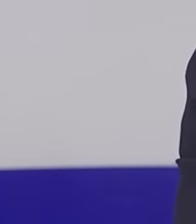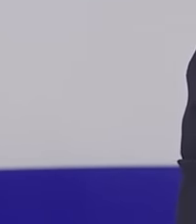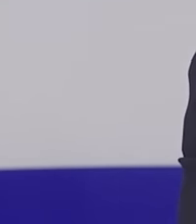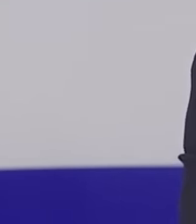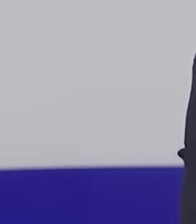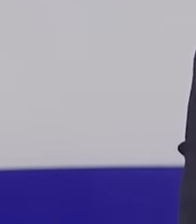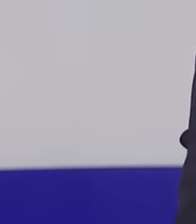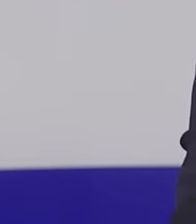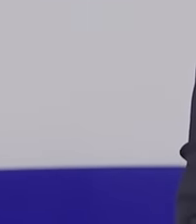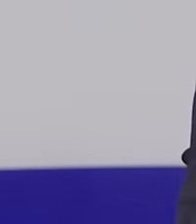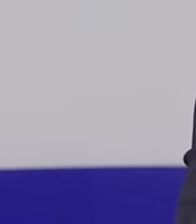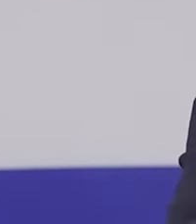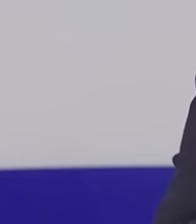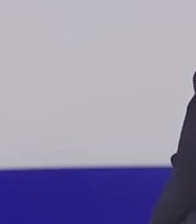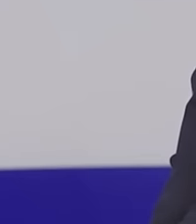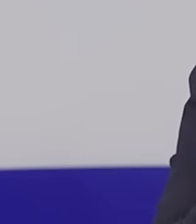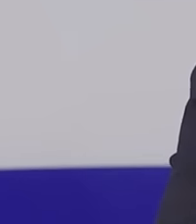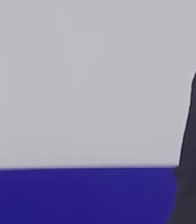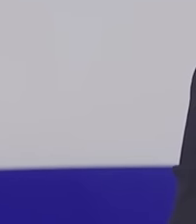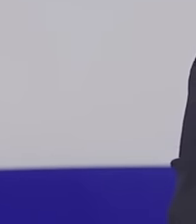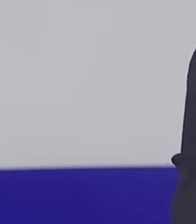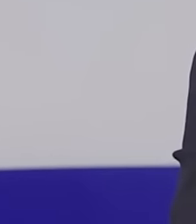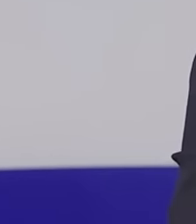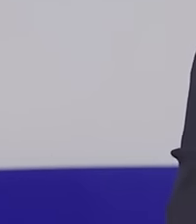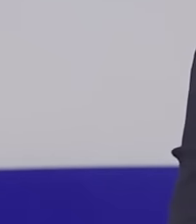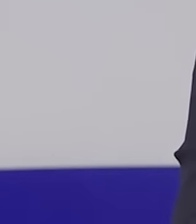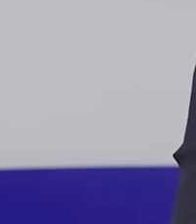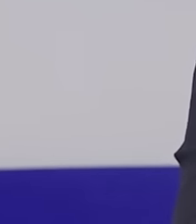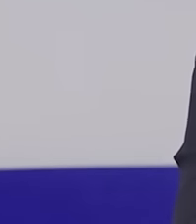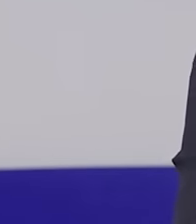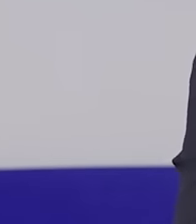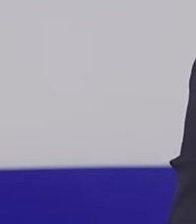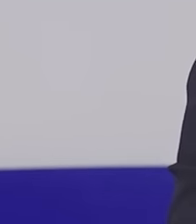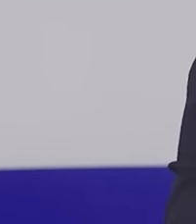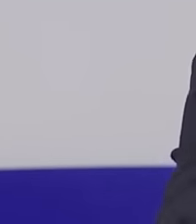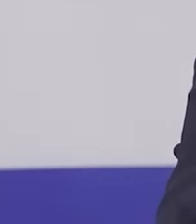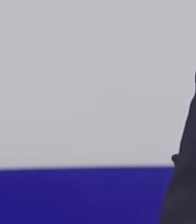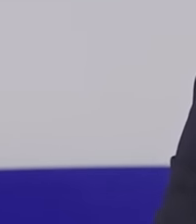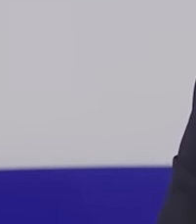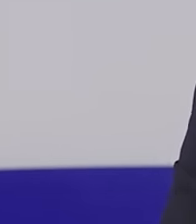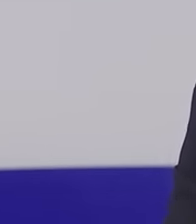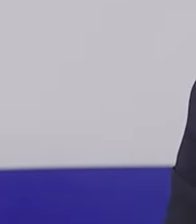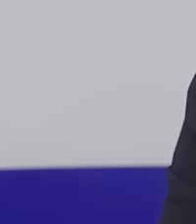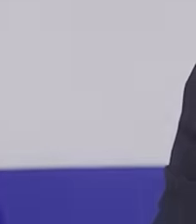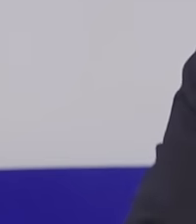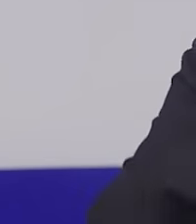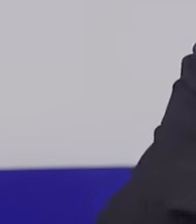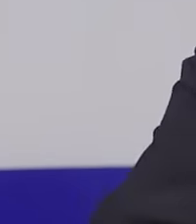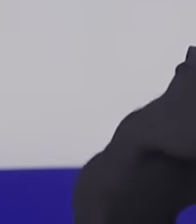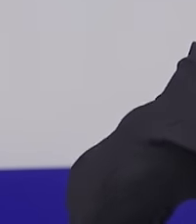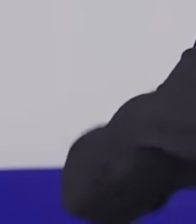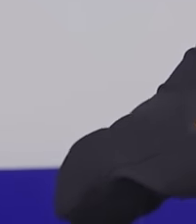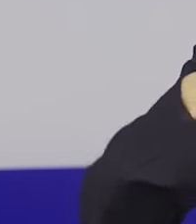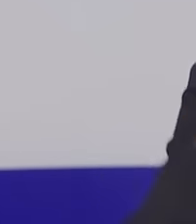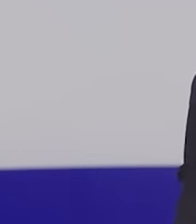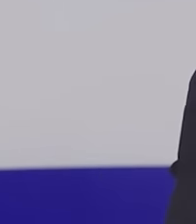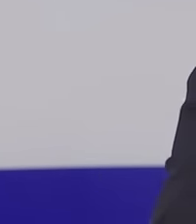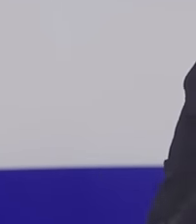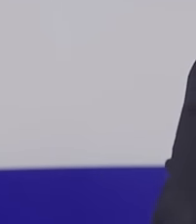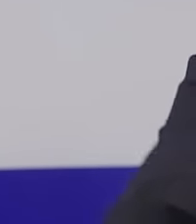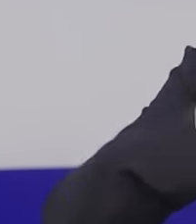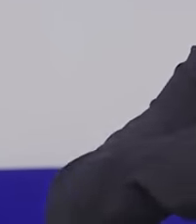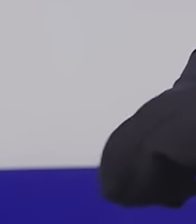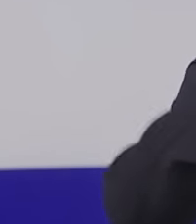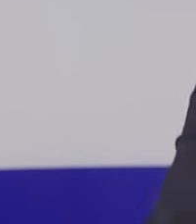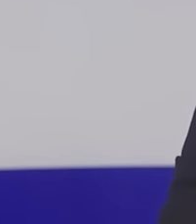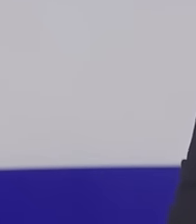농사가 그러니까 자기가 지어서 자기가 먹다 이제 팔 수 있는 길을 낸 게 바로 신장로죠. 뭐